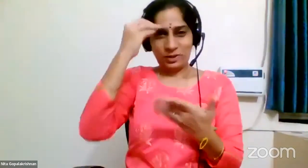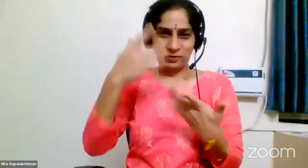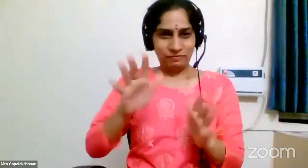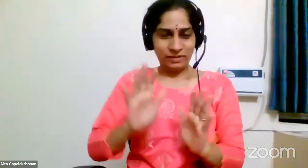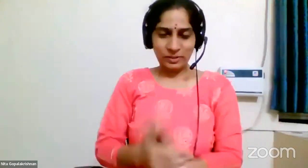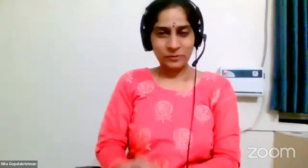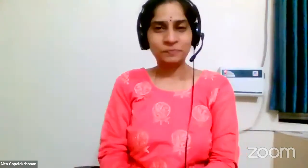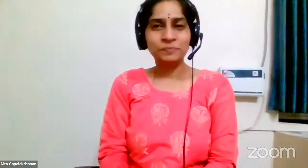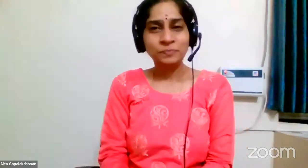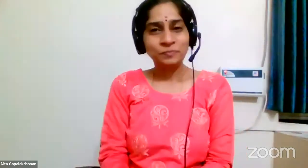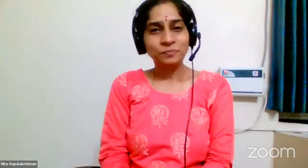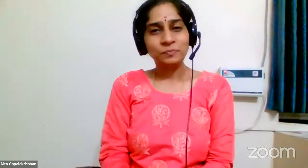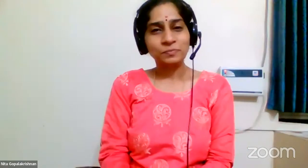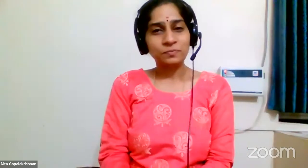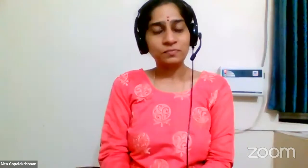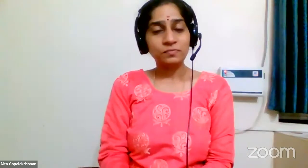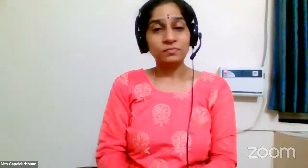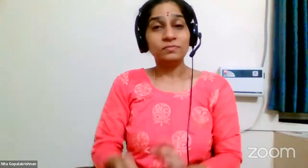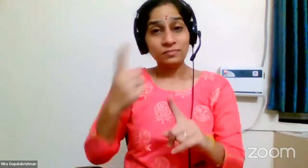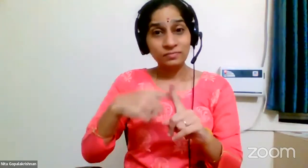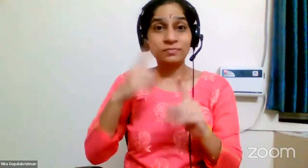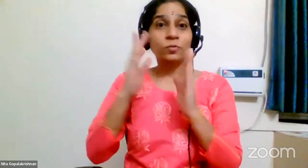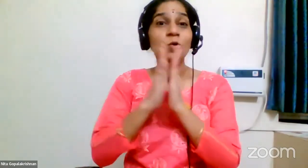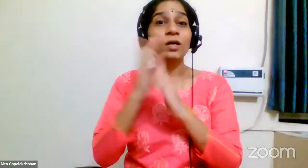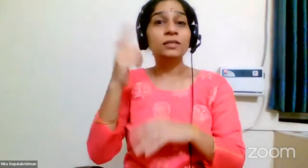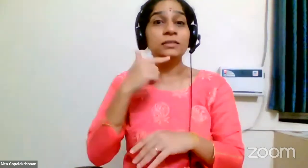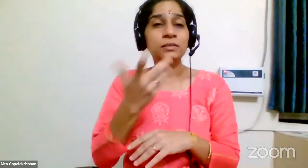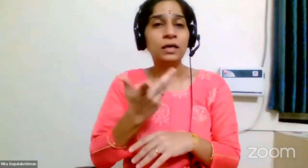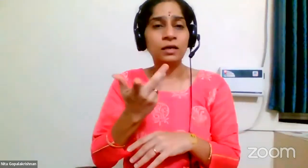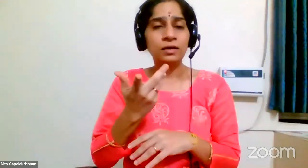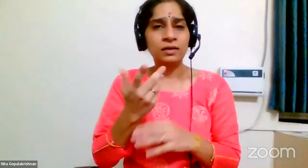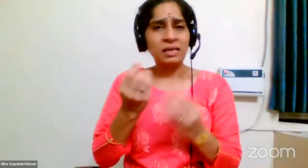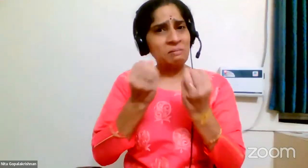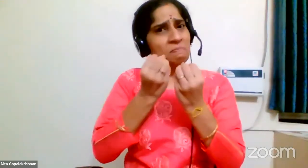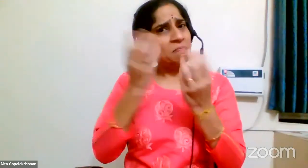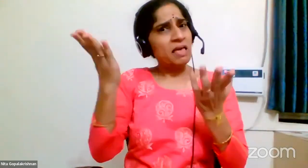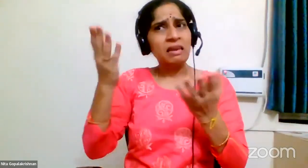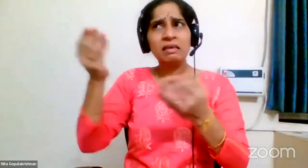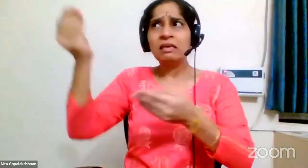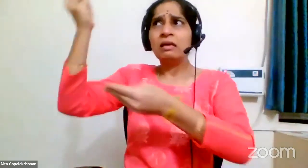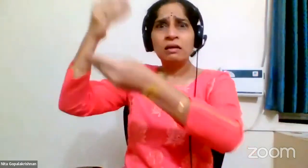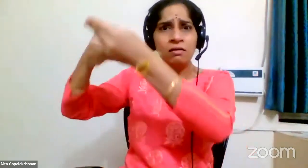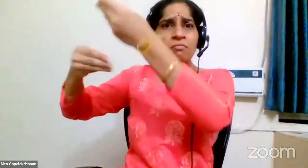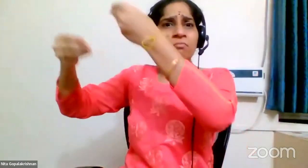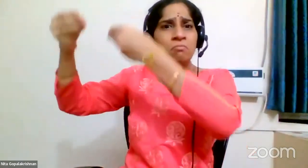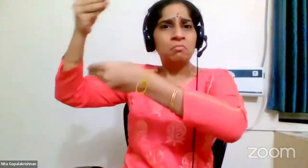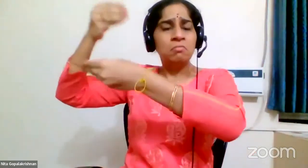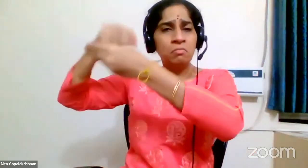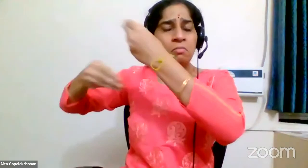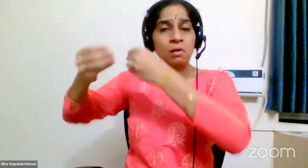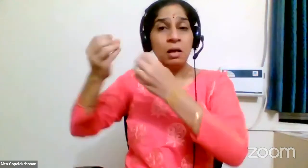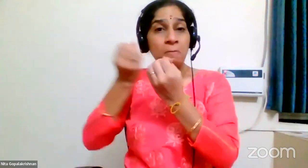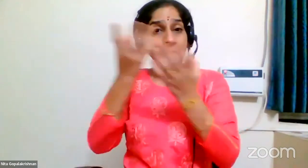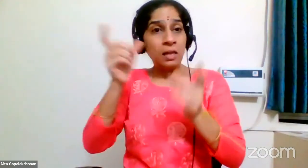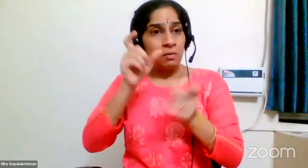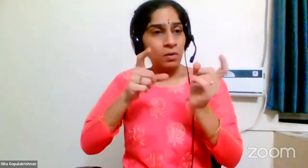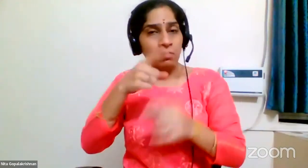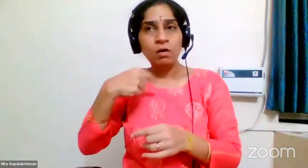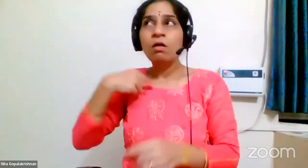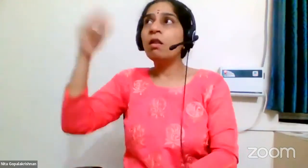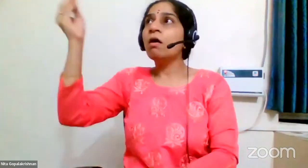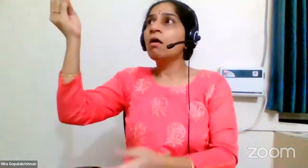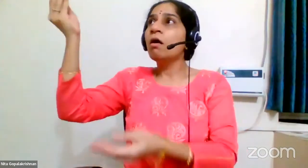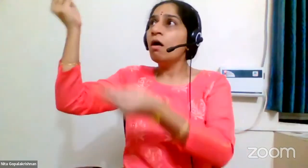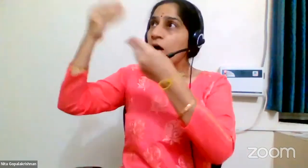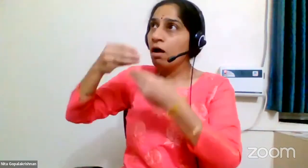और भगवान ने बताया कि अनेकानेक लोग इस ज्ञान को लेके मुक्त हुए हैं। और अब